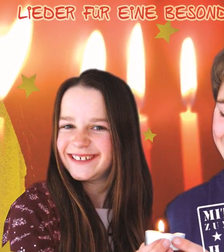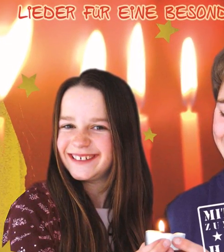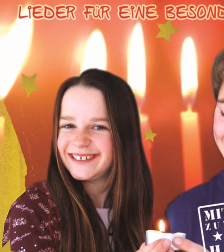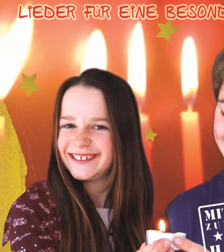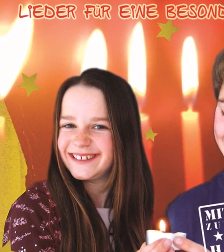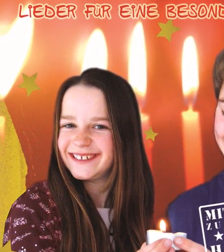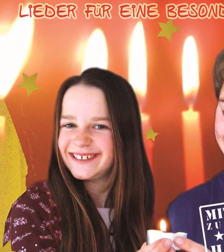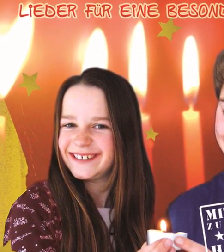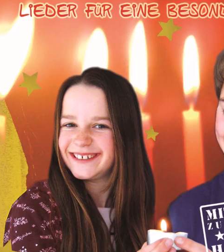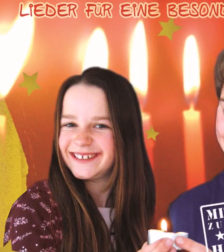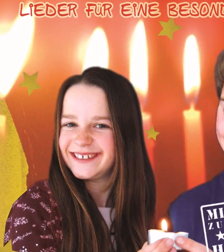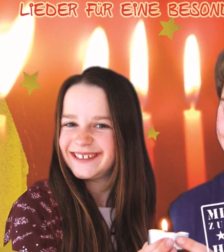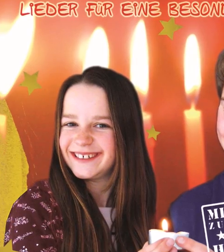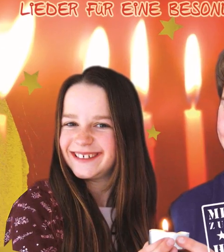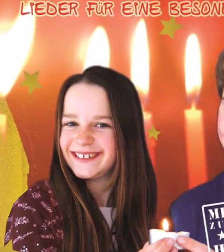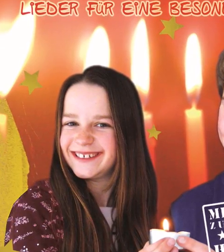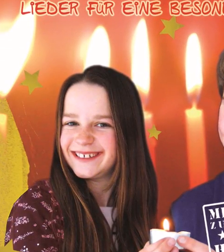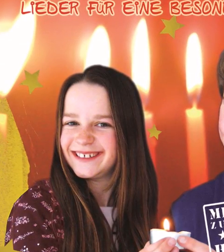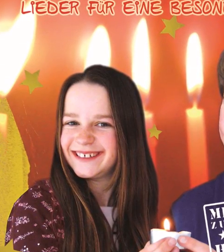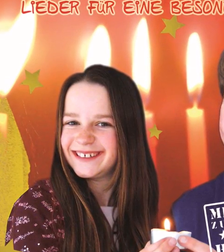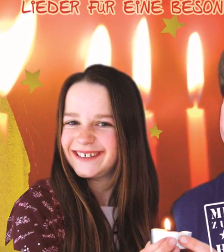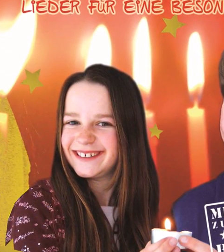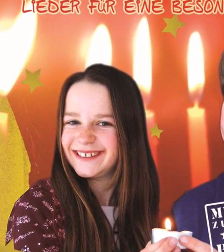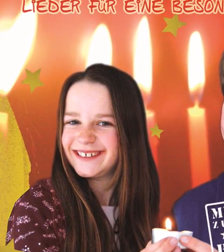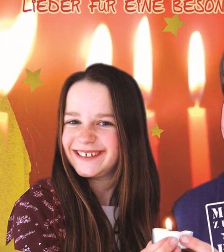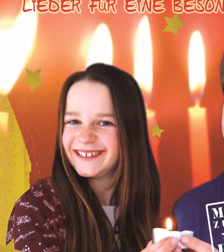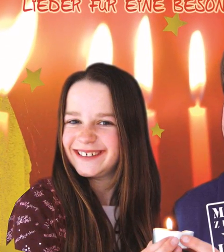Untertitelung Untertitelung des des